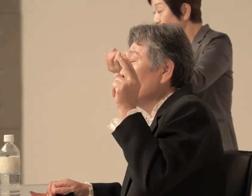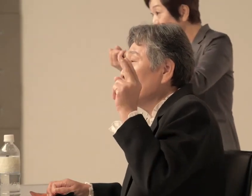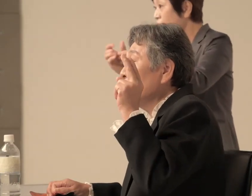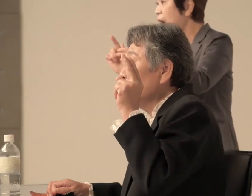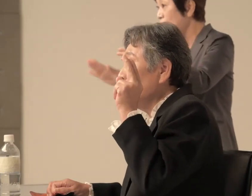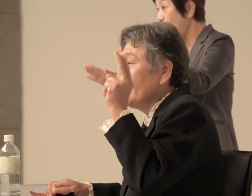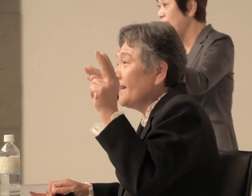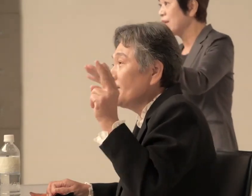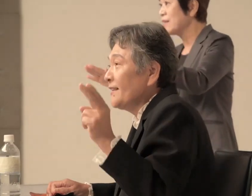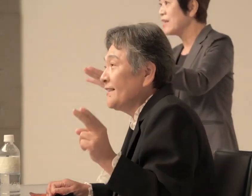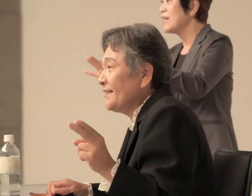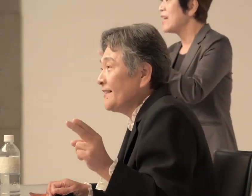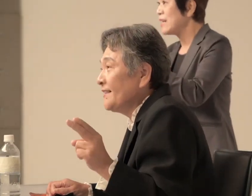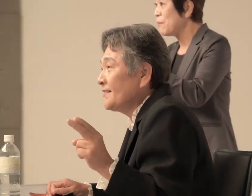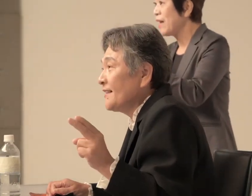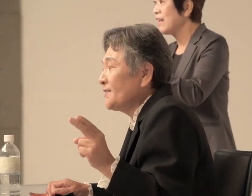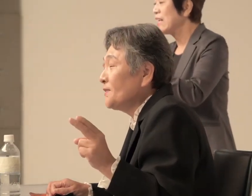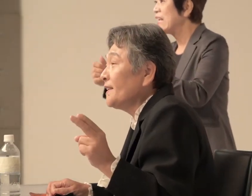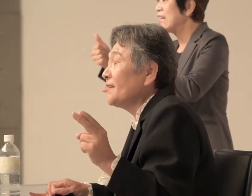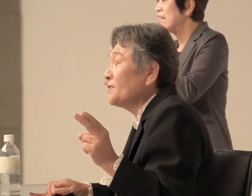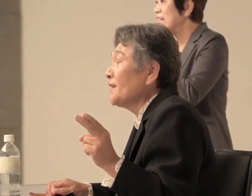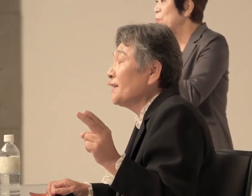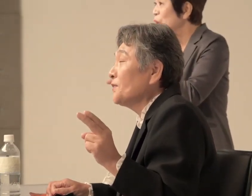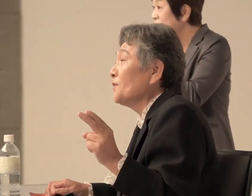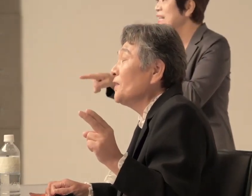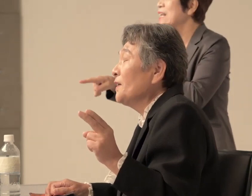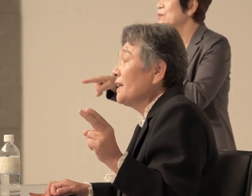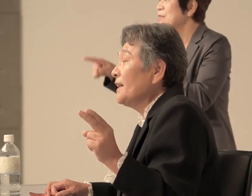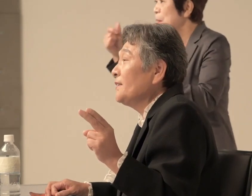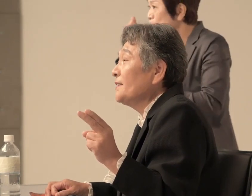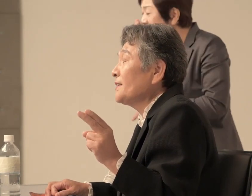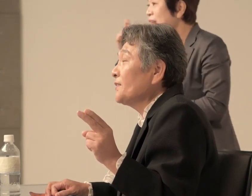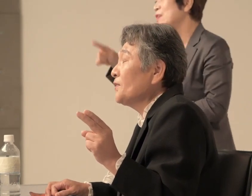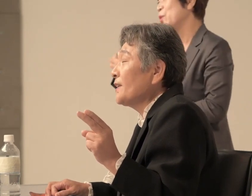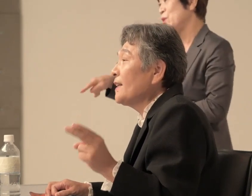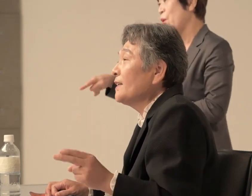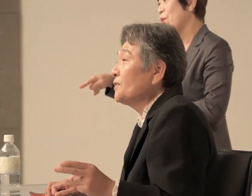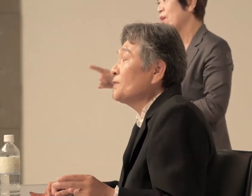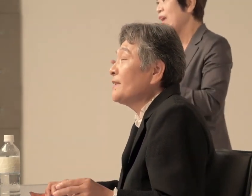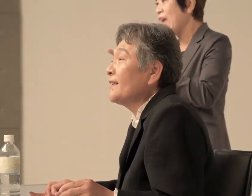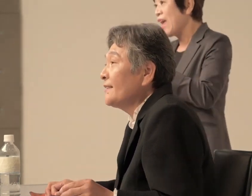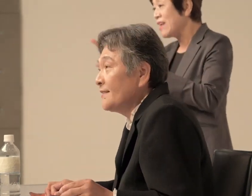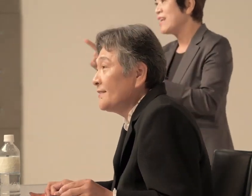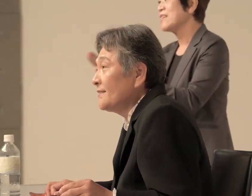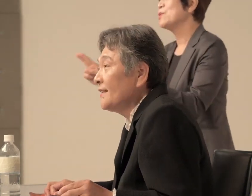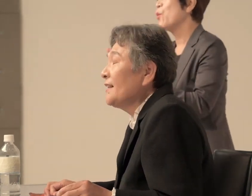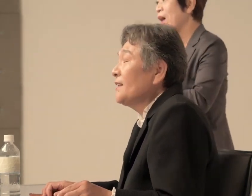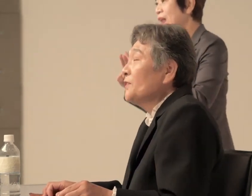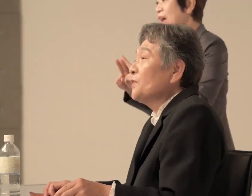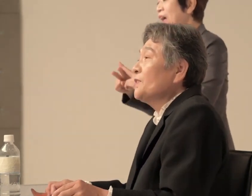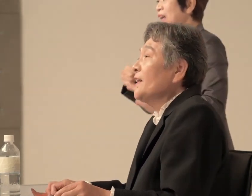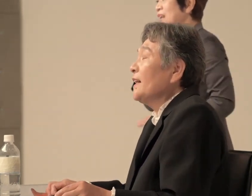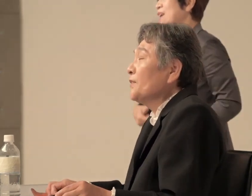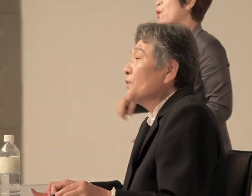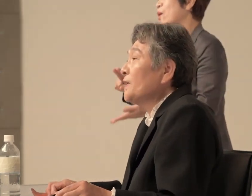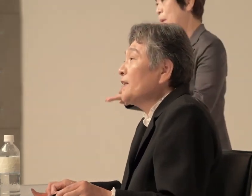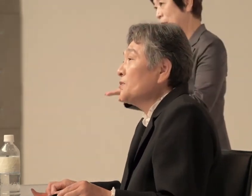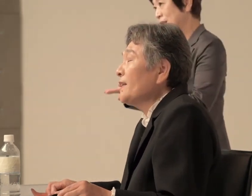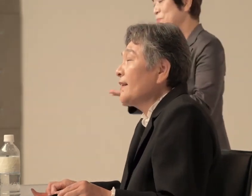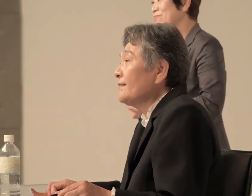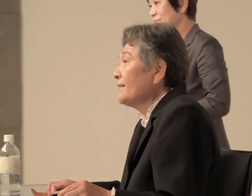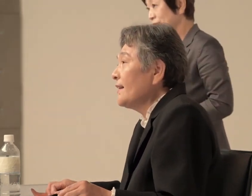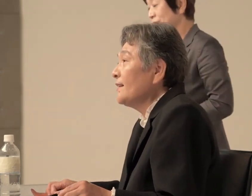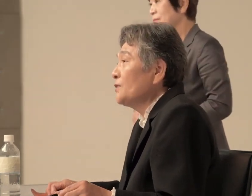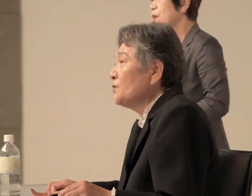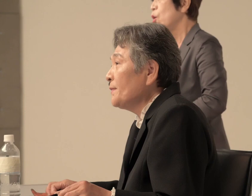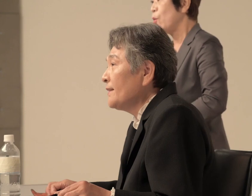リーダーとしてぴったりの方じゃないですかそして私はあの nhk 党から出馬したんですそしてあの私